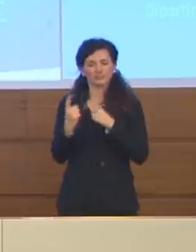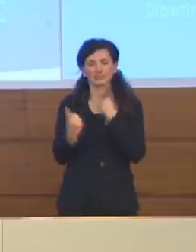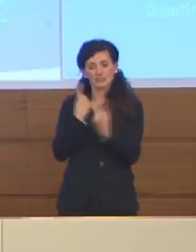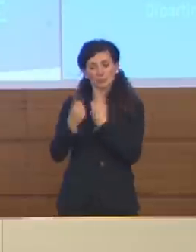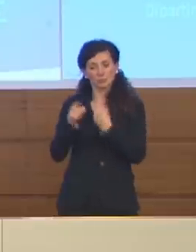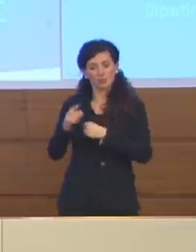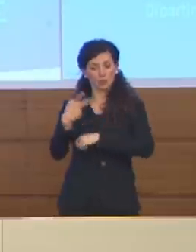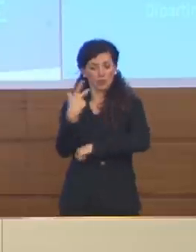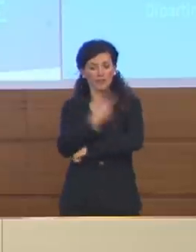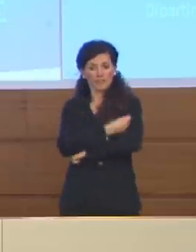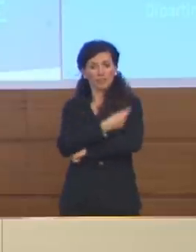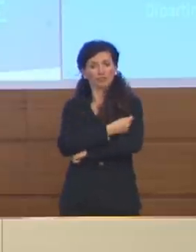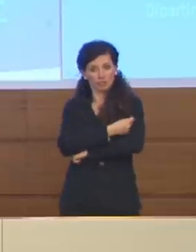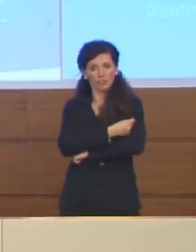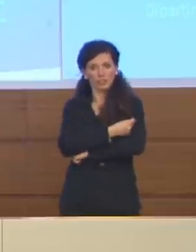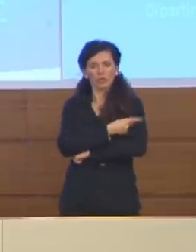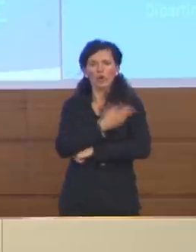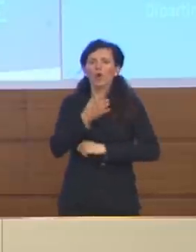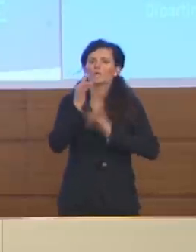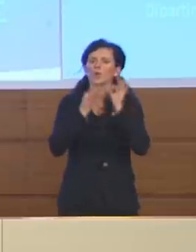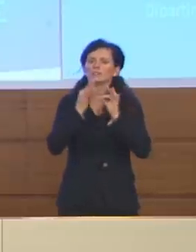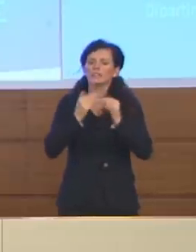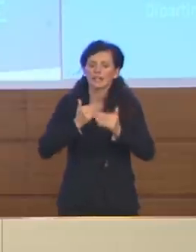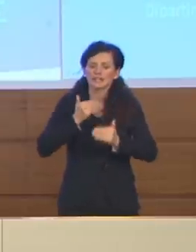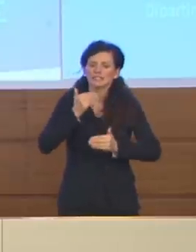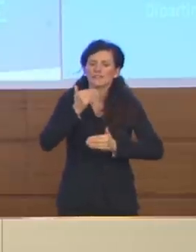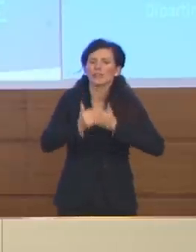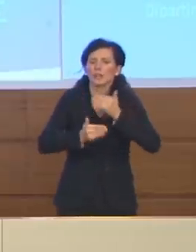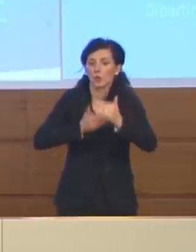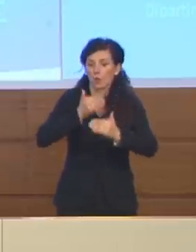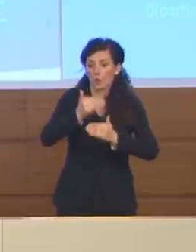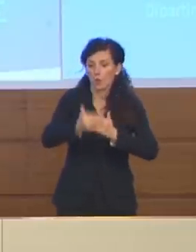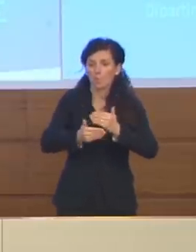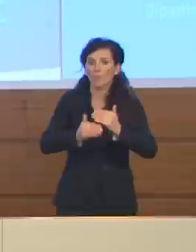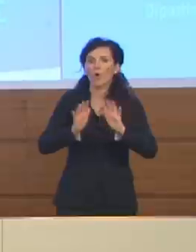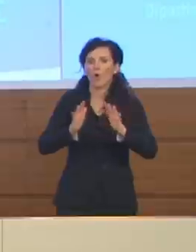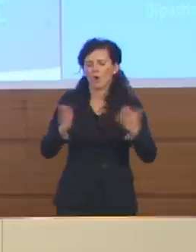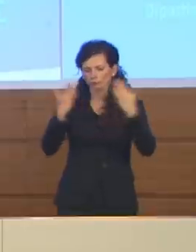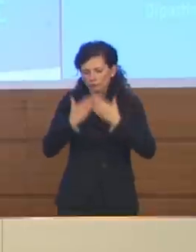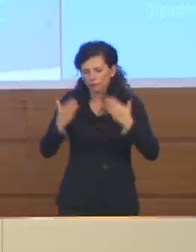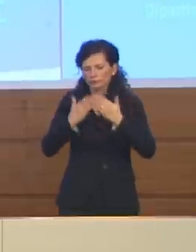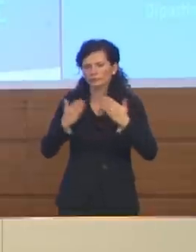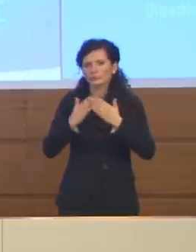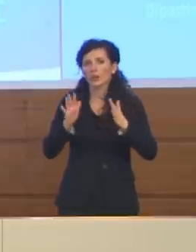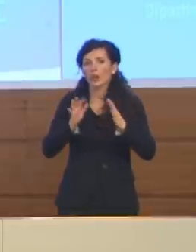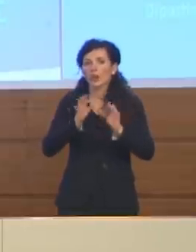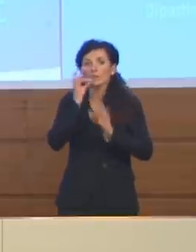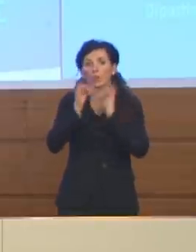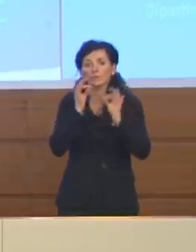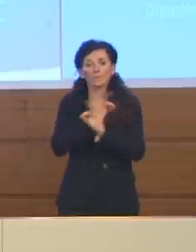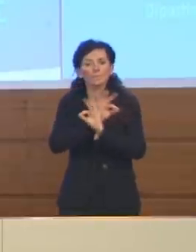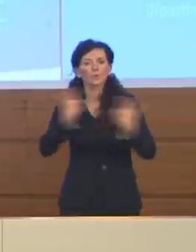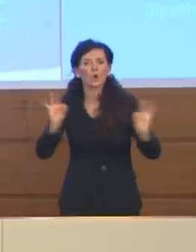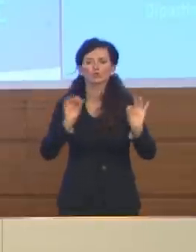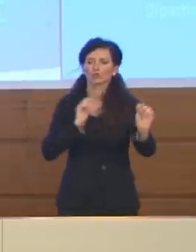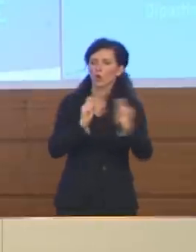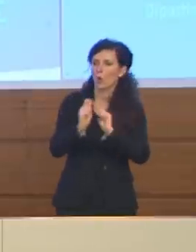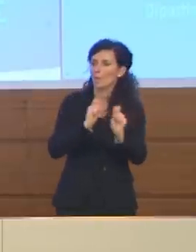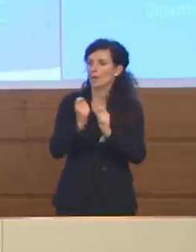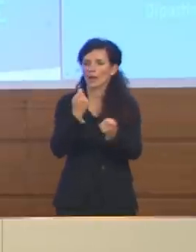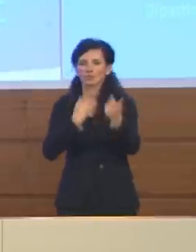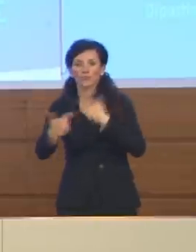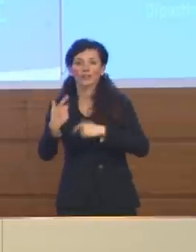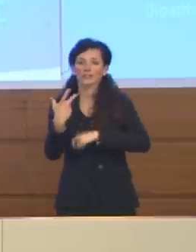fase avanzata di sviluppo non vuol dire affatto imminenza di commercializzazione